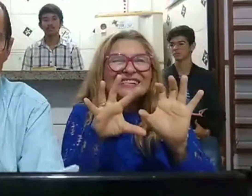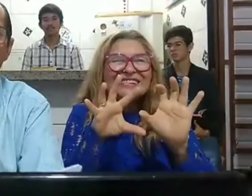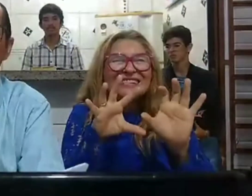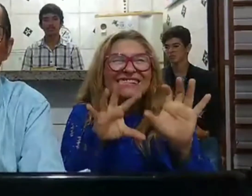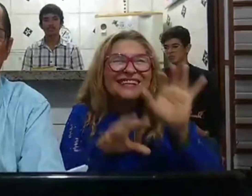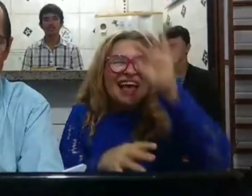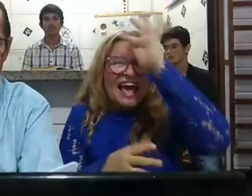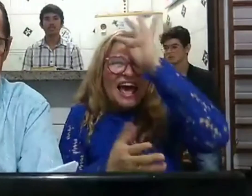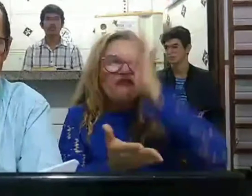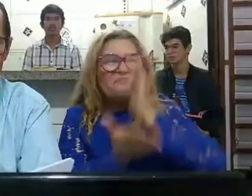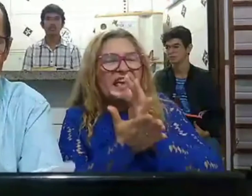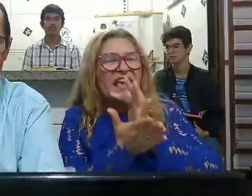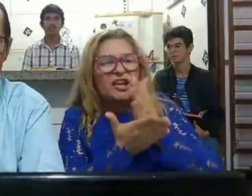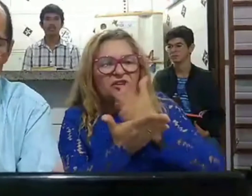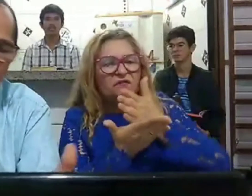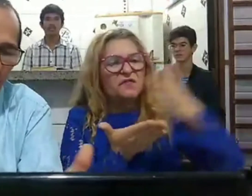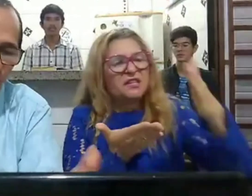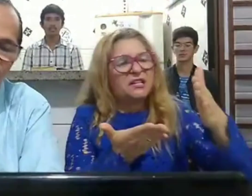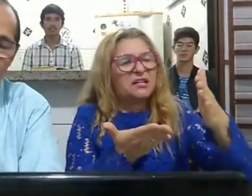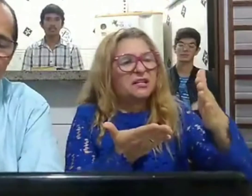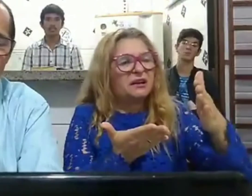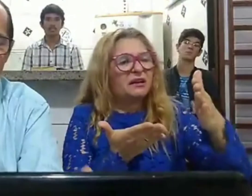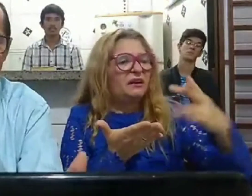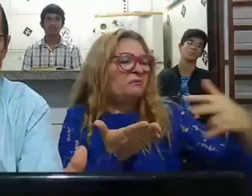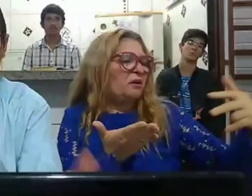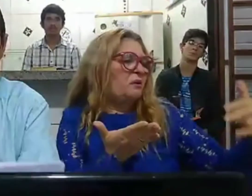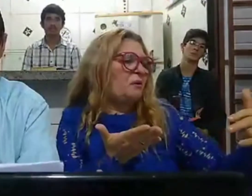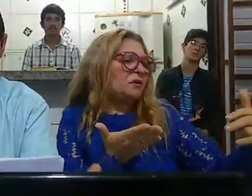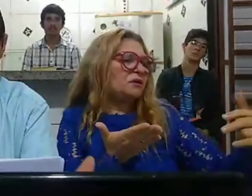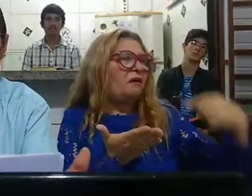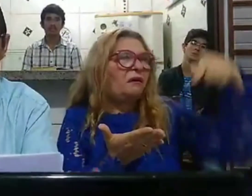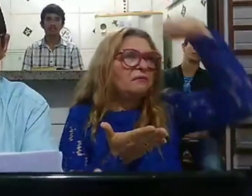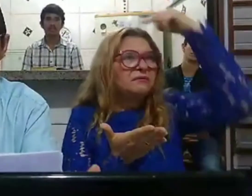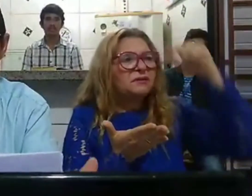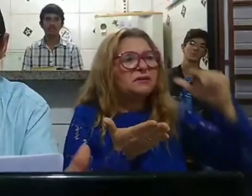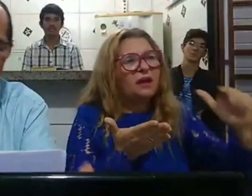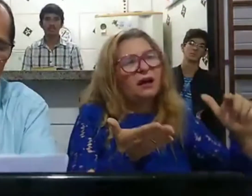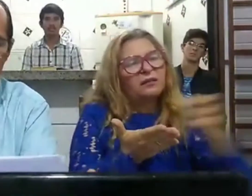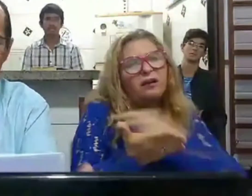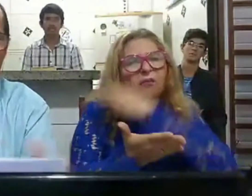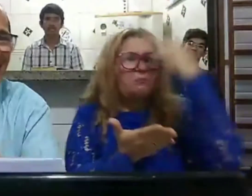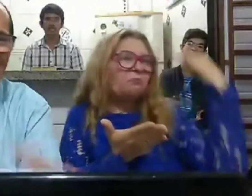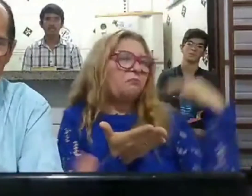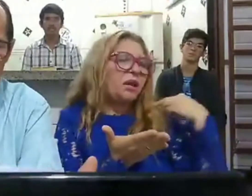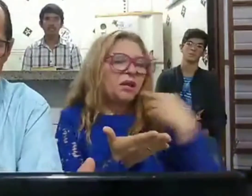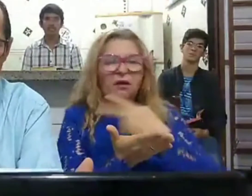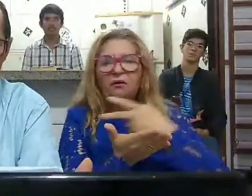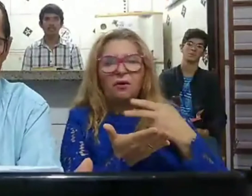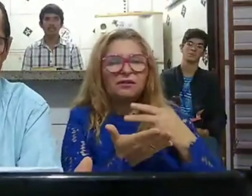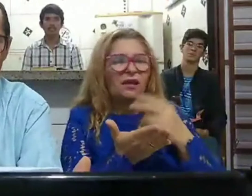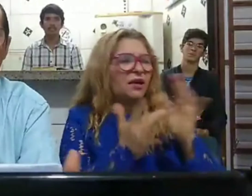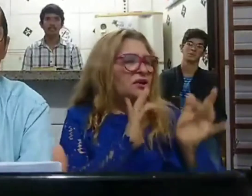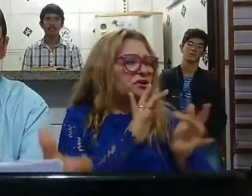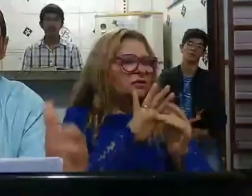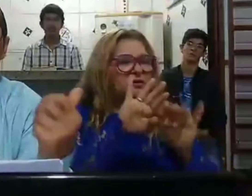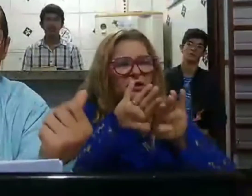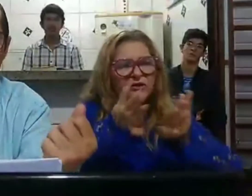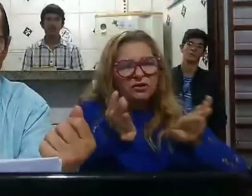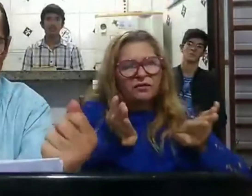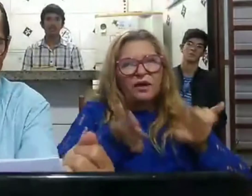e uma religião, entre uma obra, entre um santo, Maria, um ritual, nada disso. É